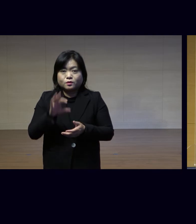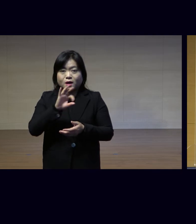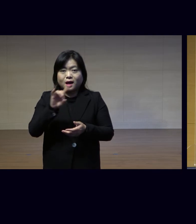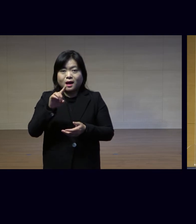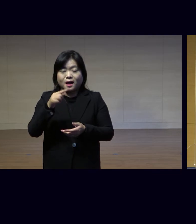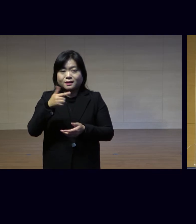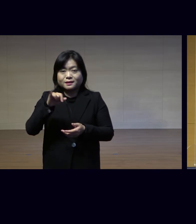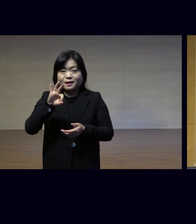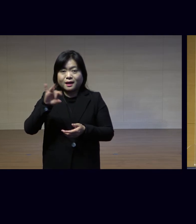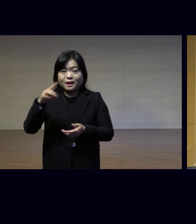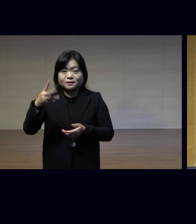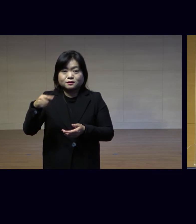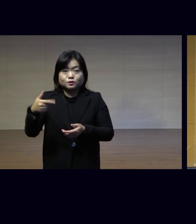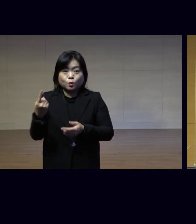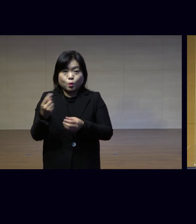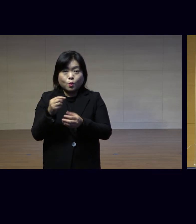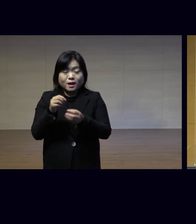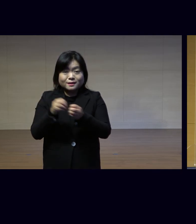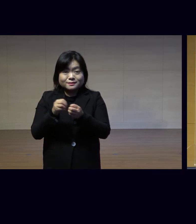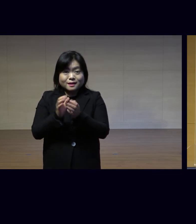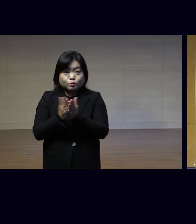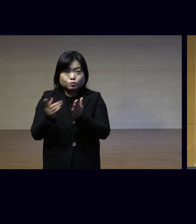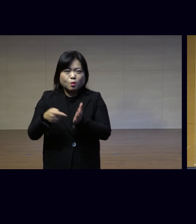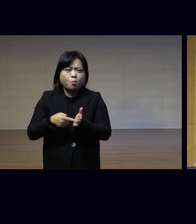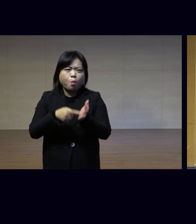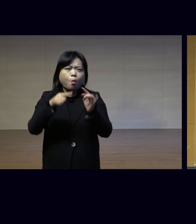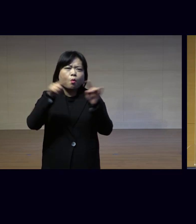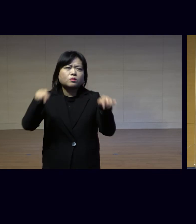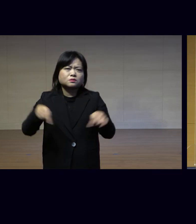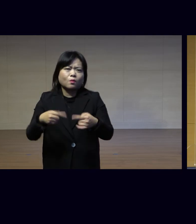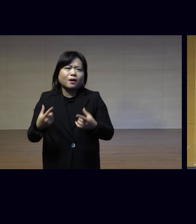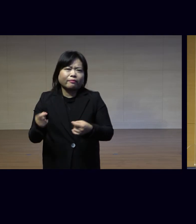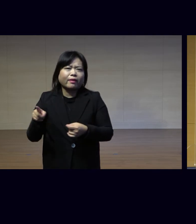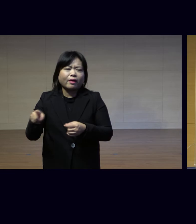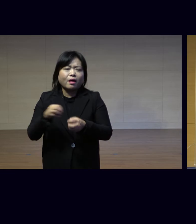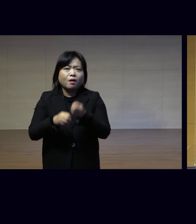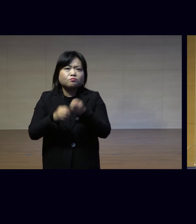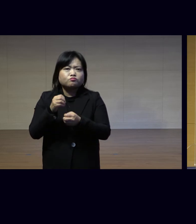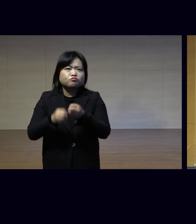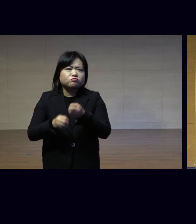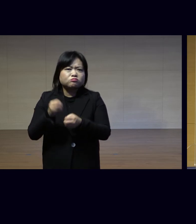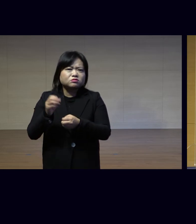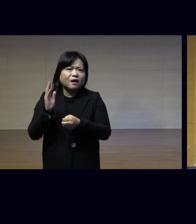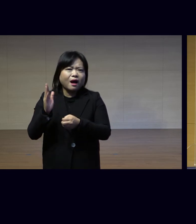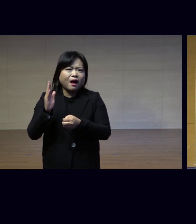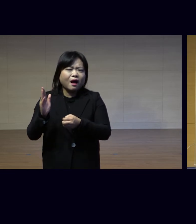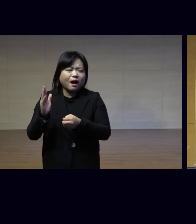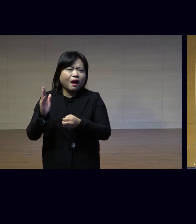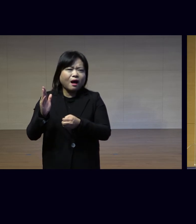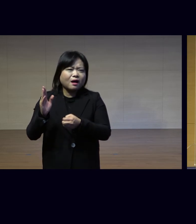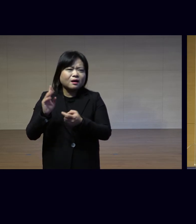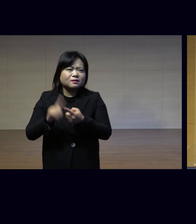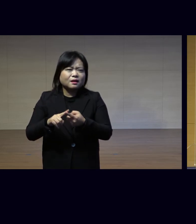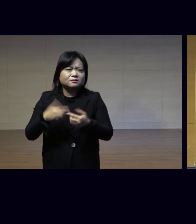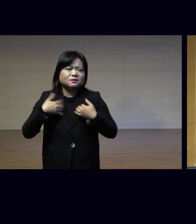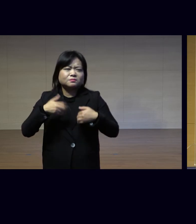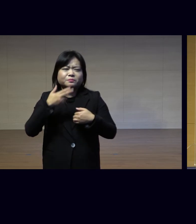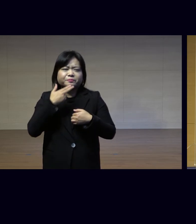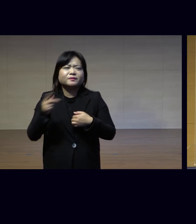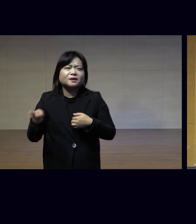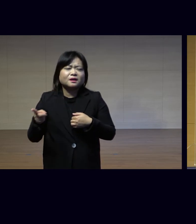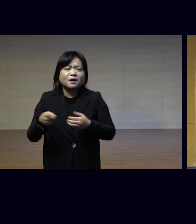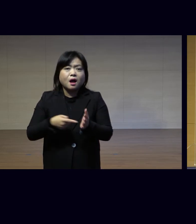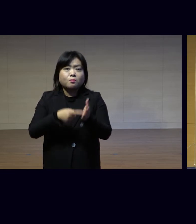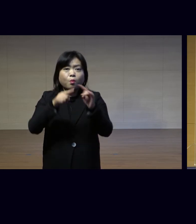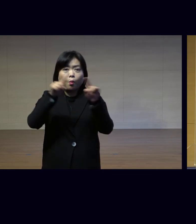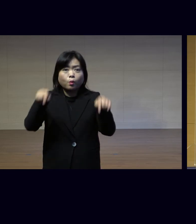아니에르노의 작품은 보고서 같아요. 그러니까 문학성이 그러니까 기름기가 쫙 빠졌습니다. 그냥 보고서